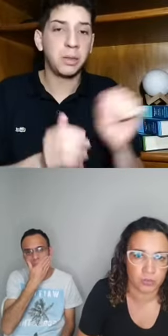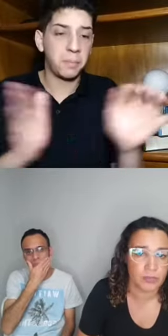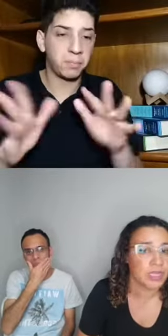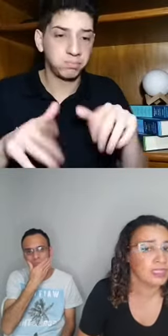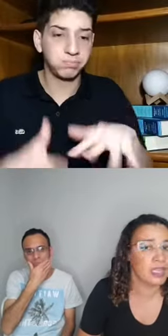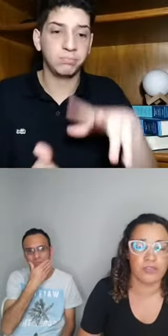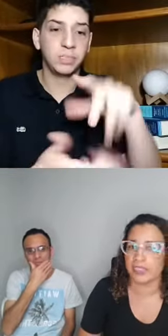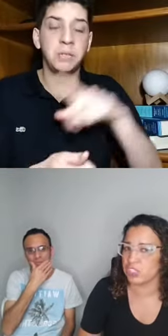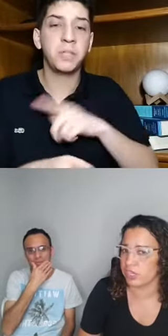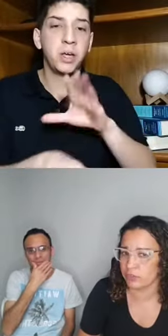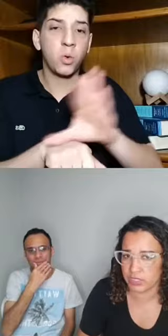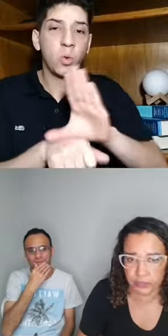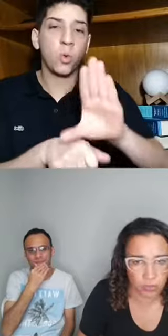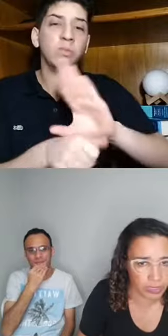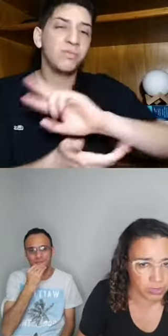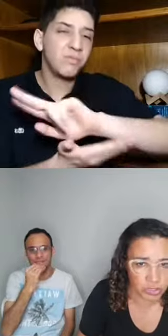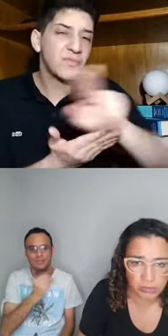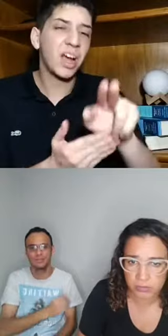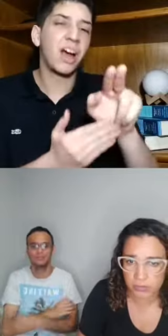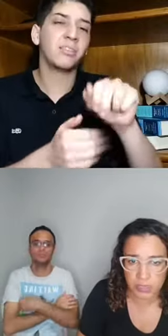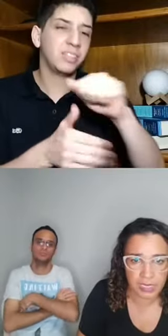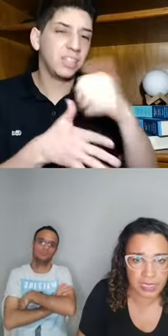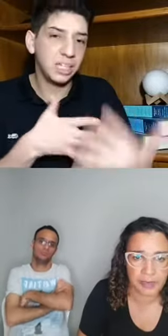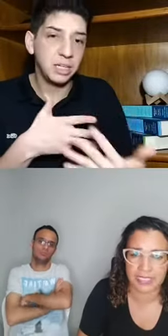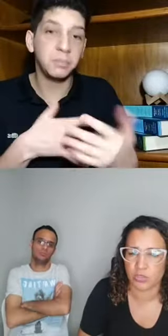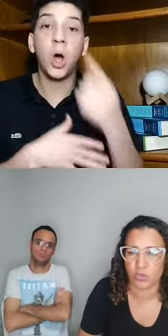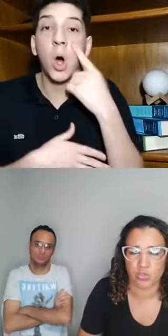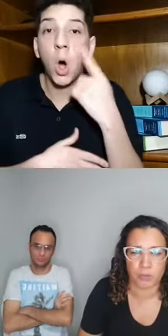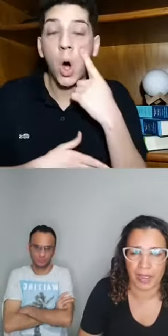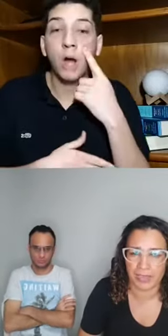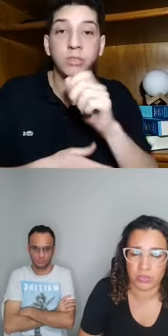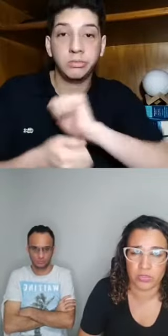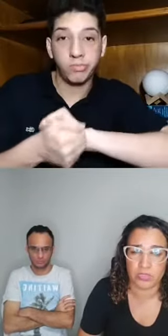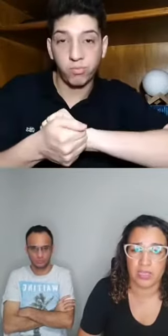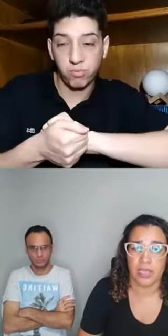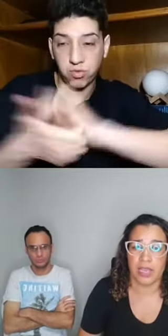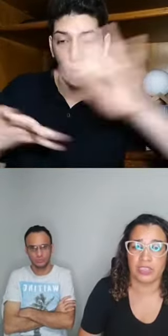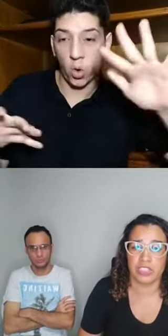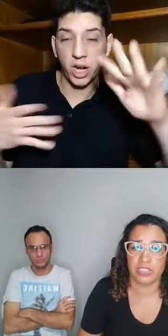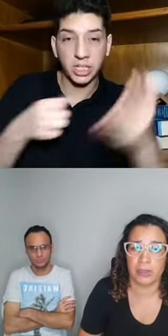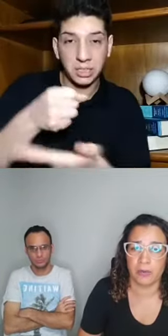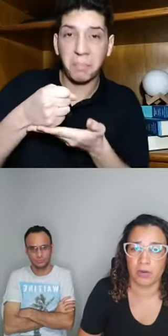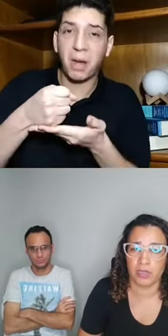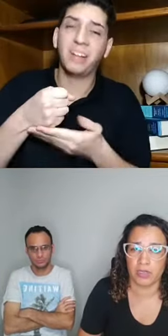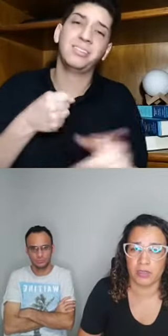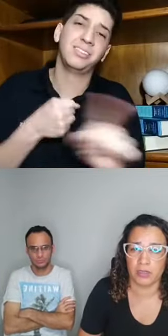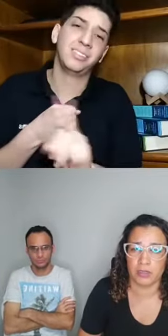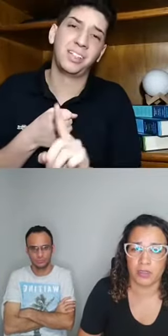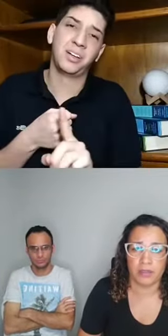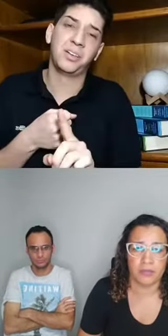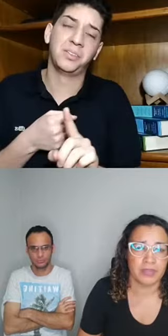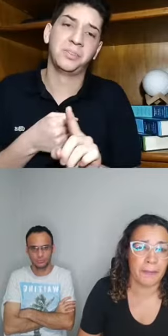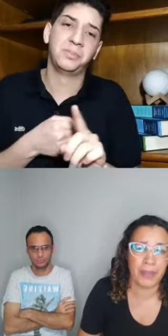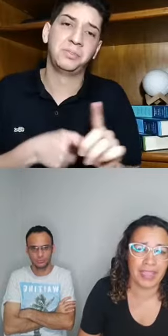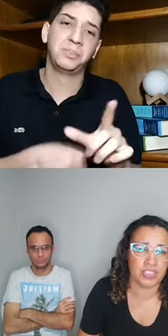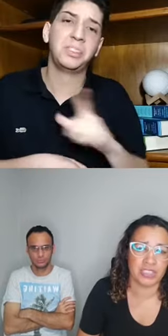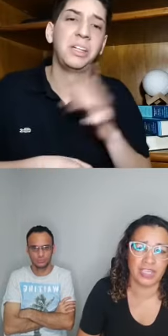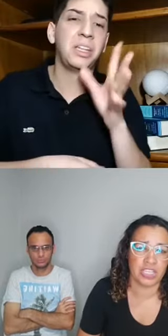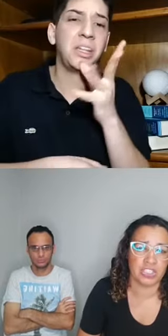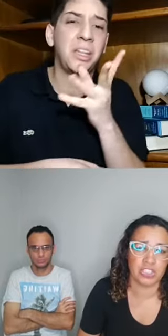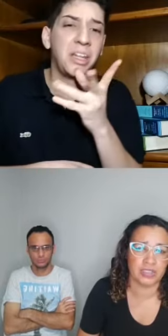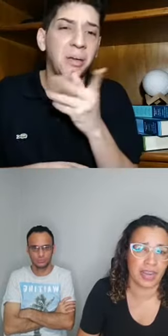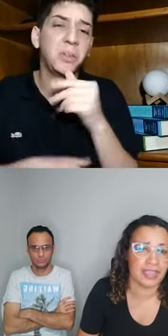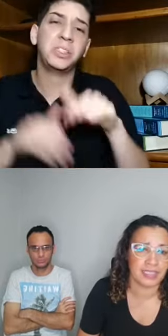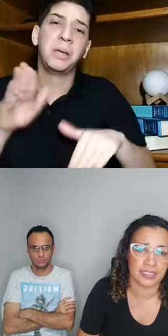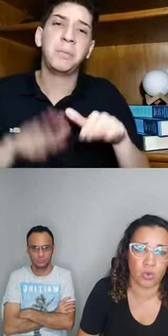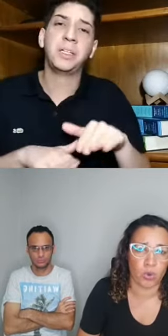claro. Não vai deixar você fluente em Libras, esses cursos básicos. A gente demora. Depende, tem